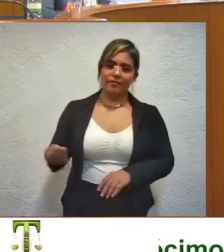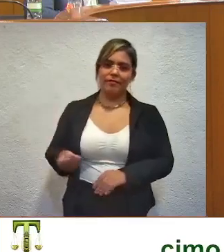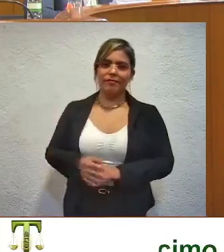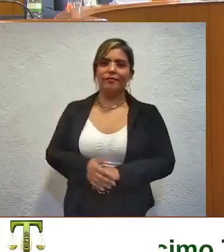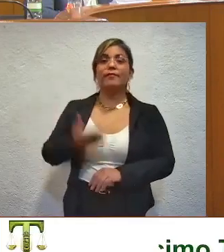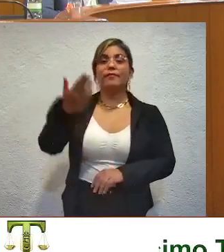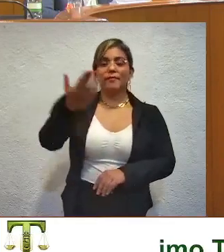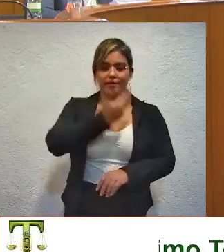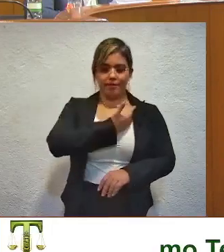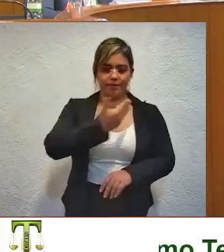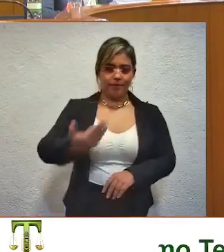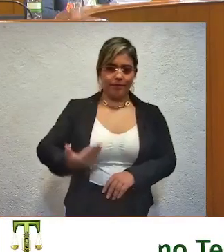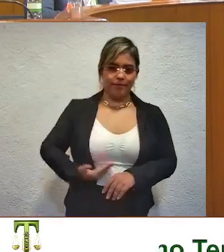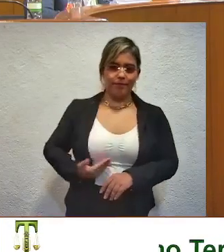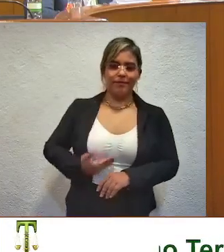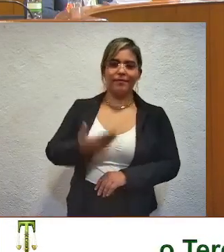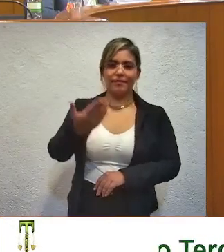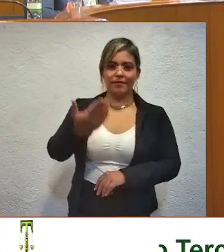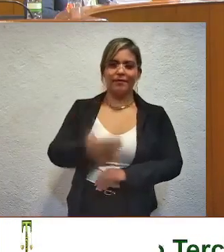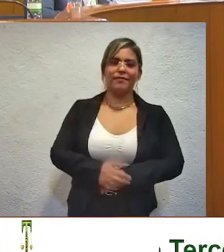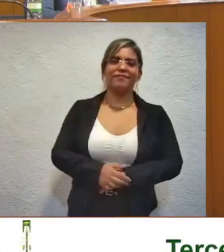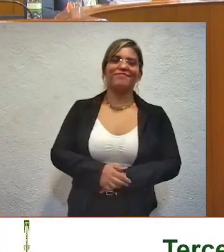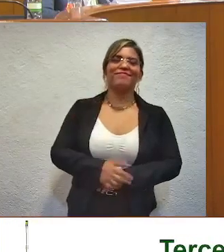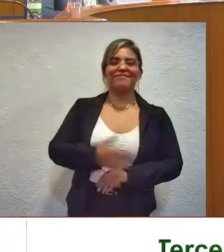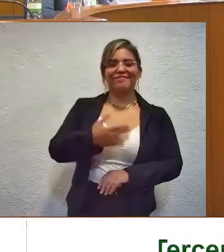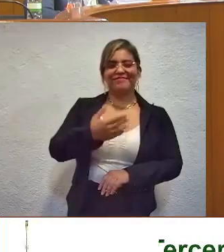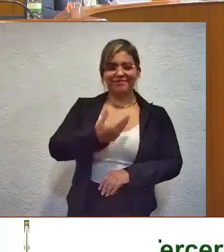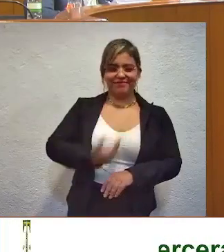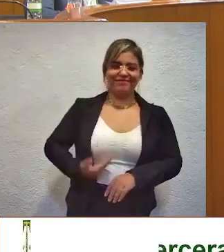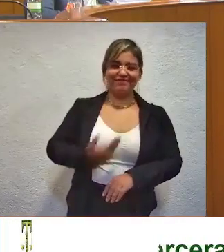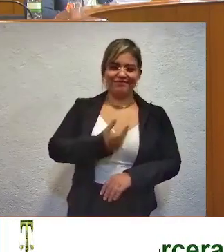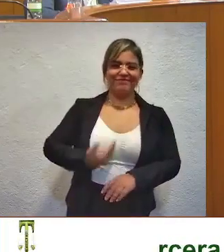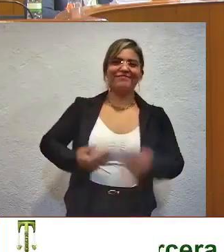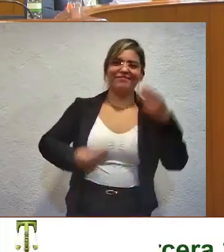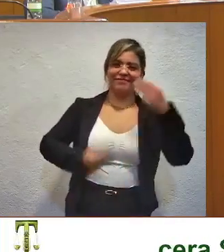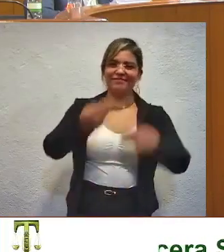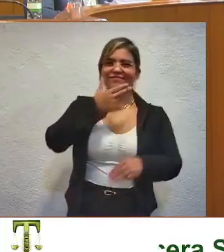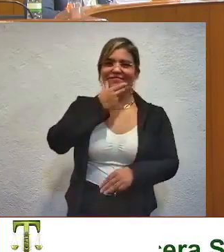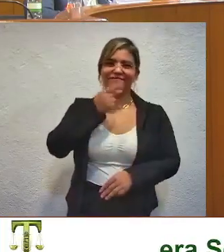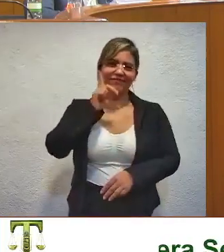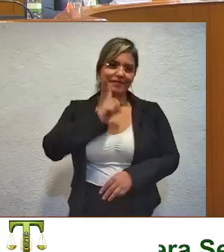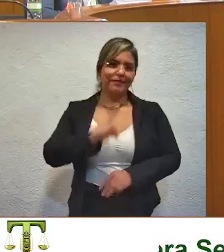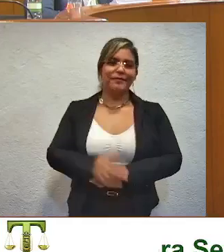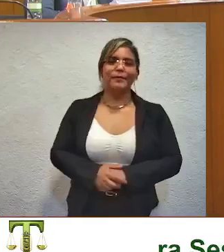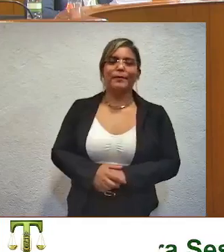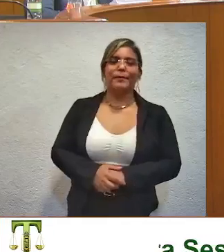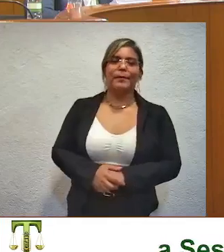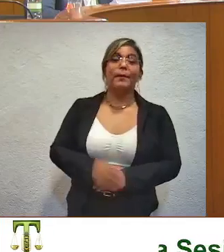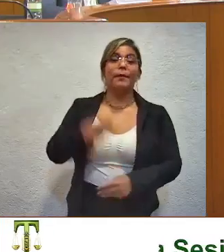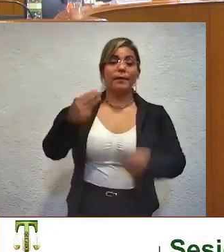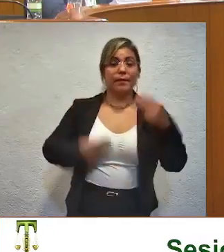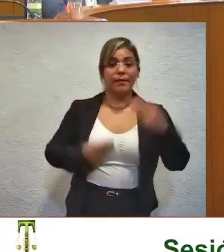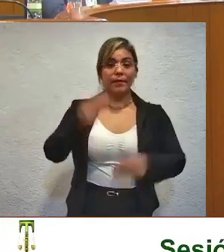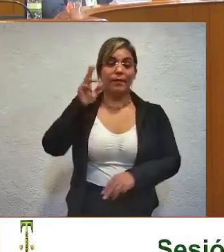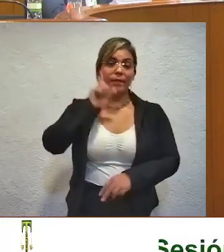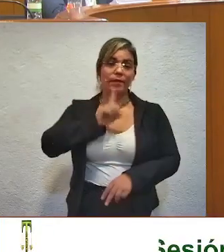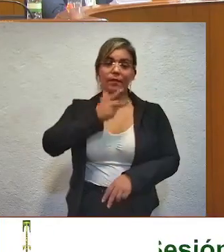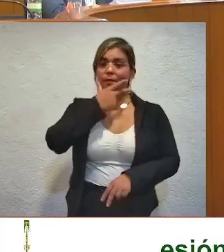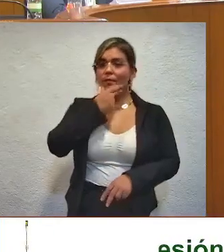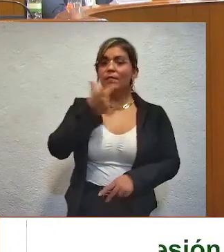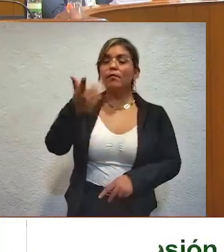Es la cuenta de los proyectos que se proponen, magistrada presidenta, magistrada, magistrados. Magistrada,